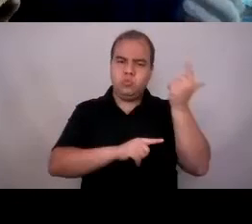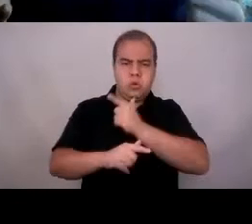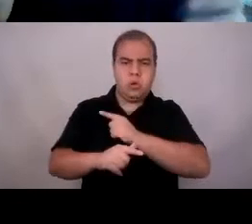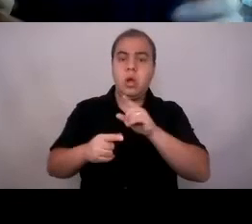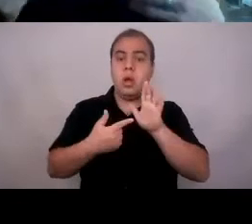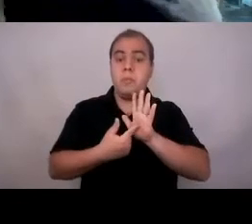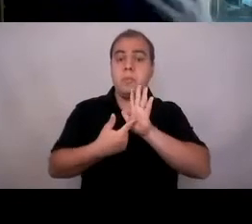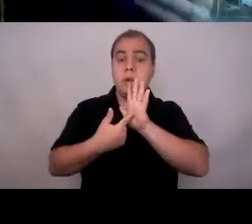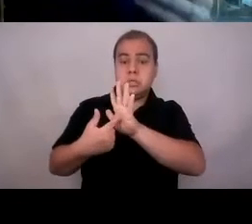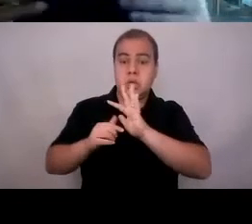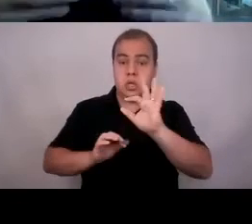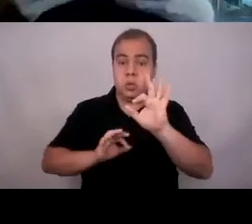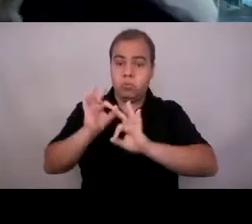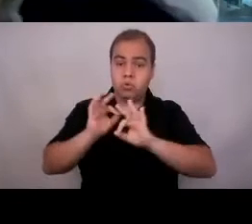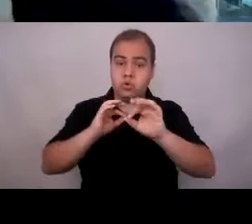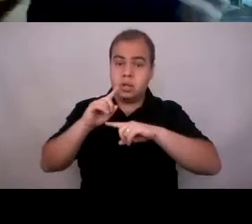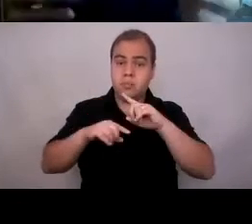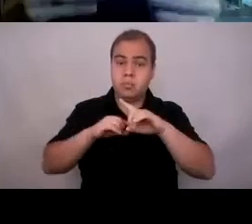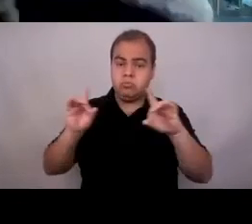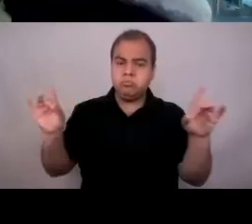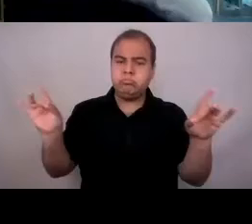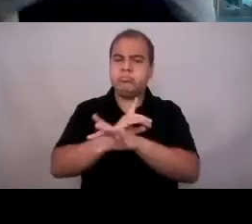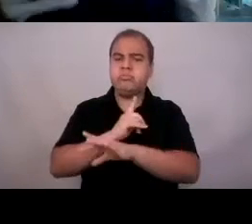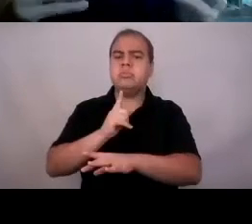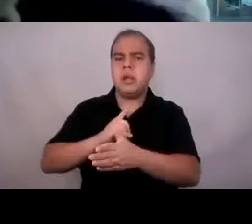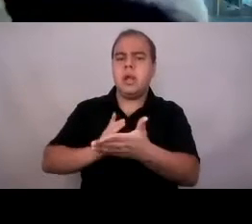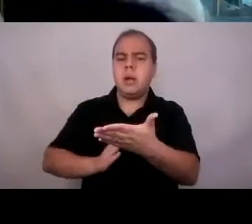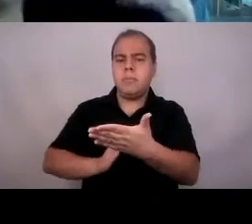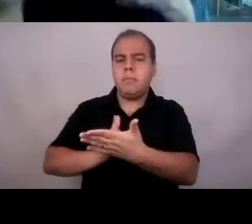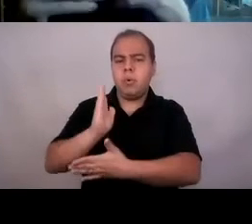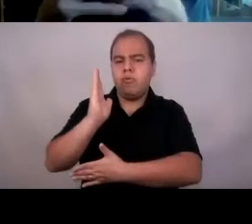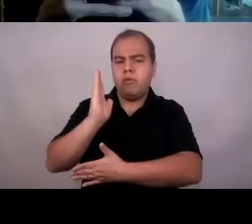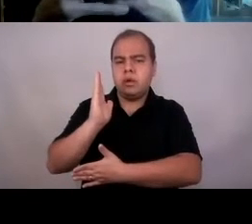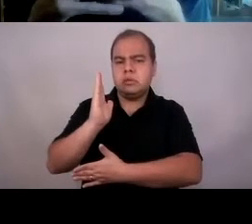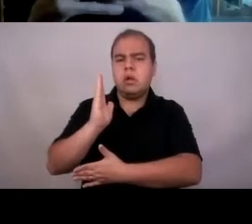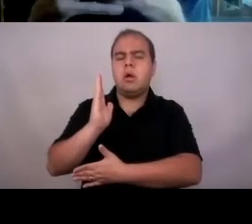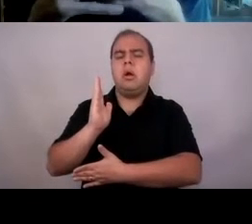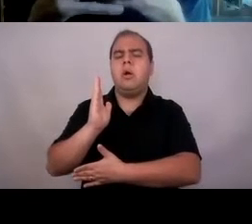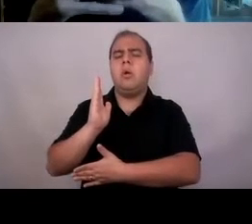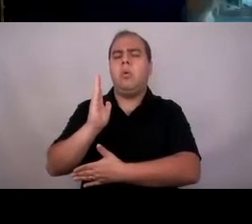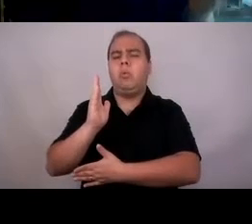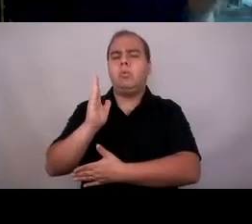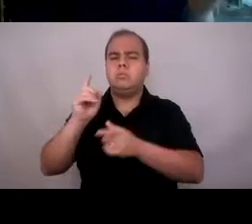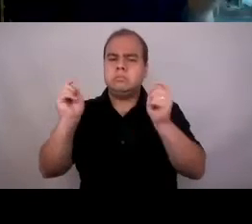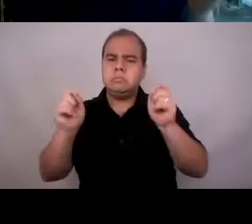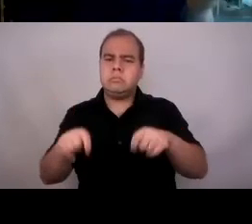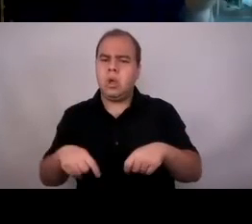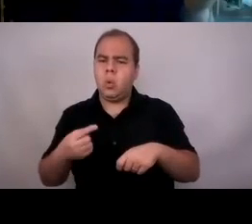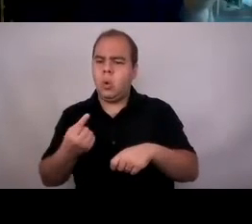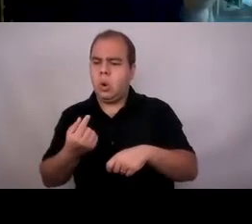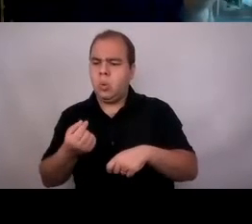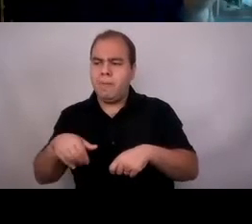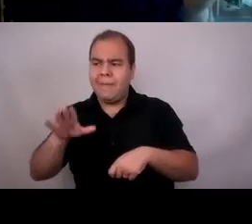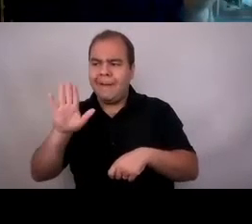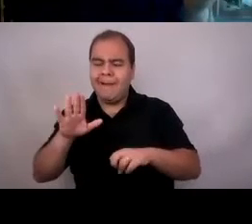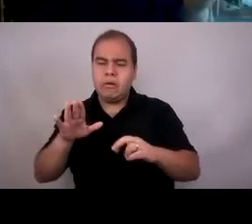apresentam um projeto e a partir disso tem uma aprovação maiores ou menores desses recursos, né? E aí, para a gente